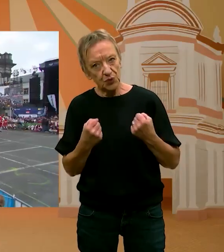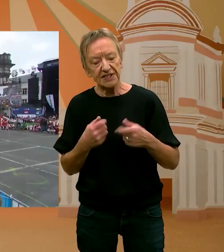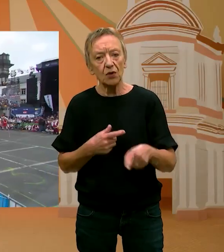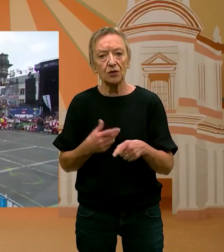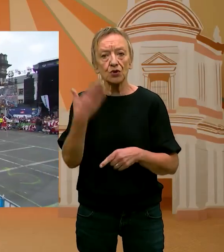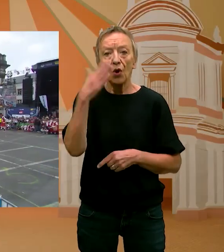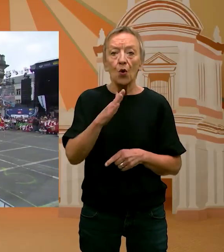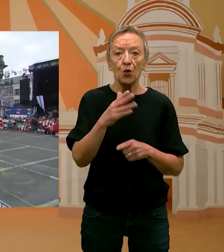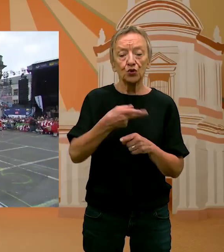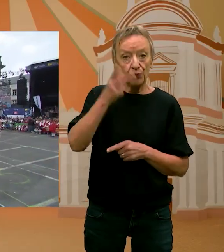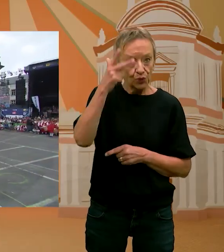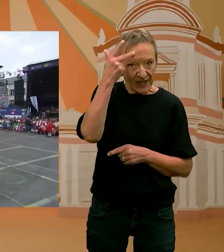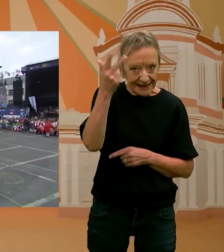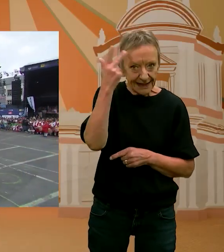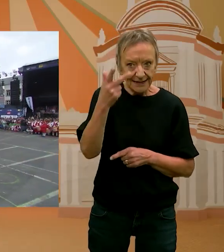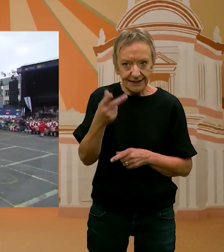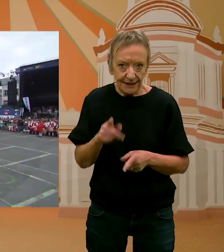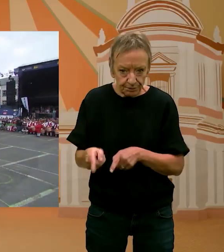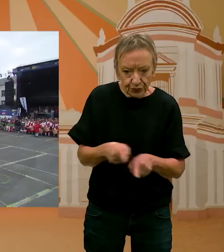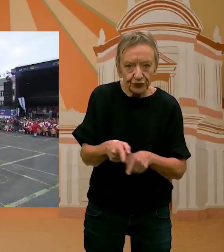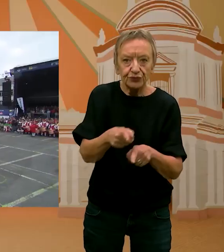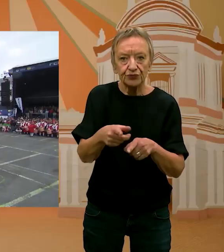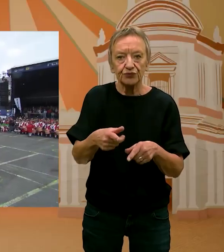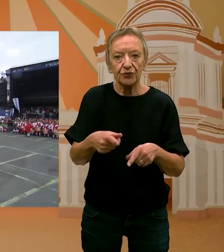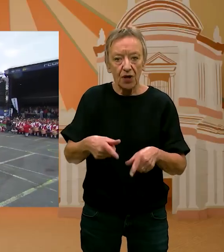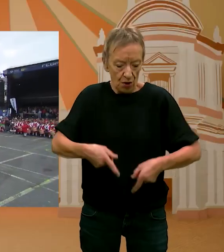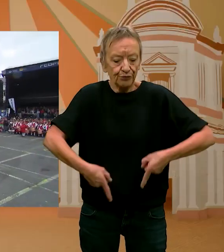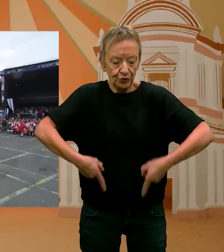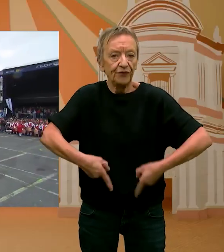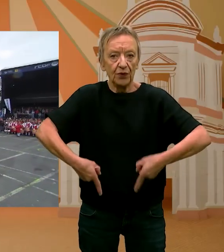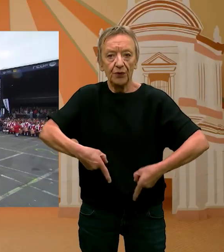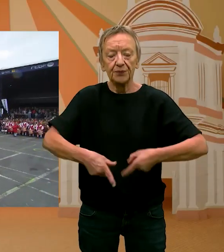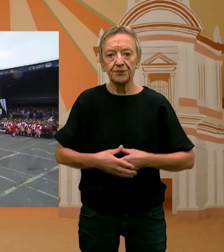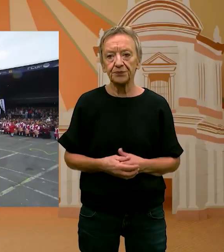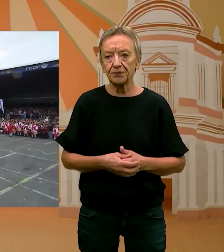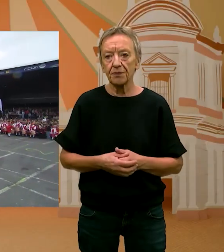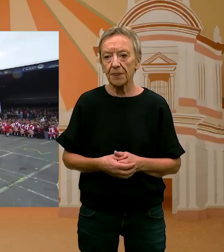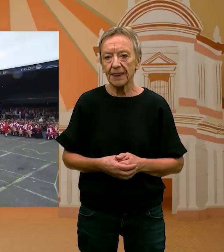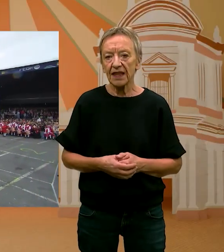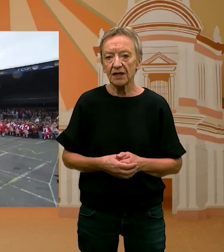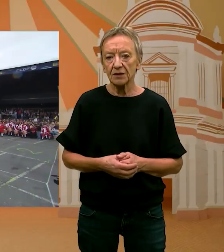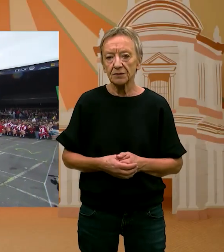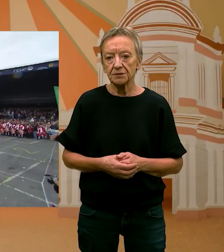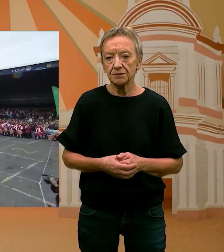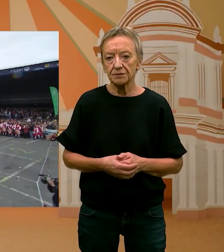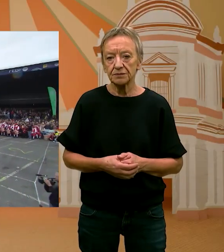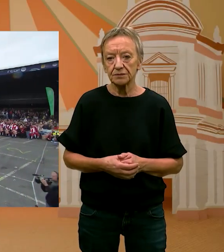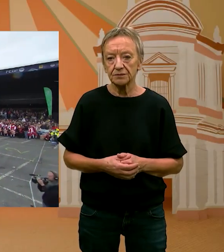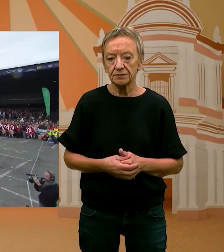devant c'est vachement plus crevant en fait. Greg, oui, je suis avec Pierre qui vient de chuter. Ça a commencé quand même très très fort, hein, ce combat cette année. Oui,